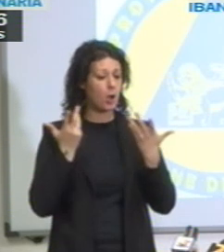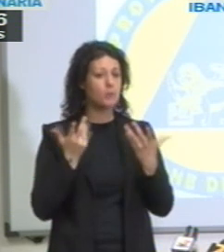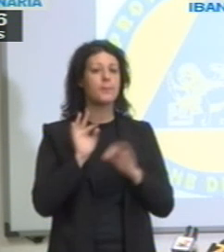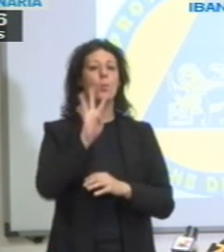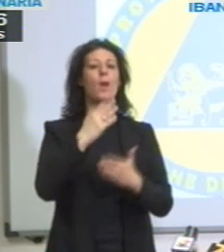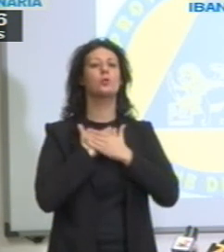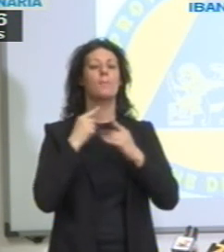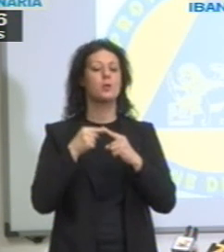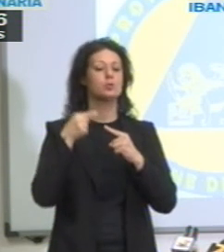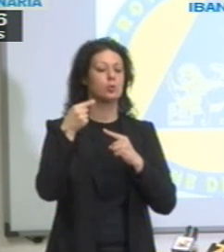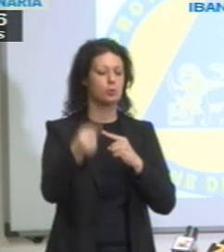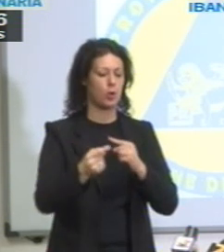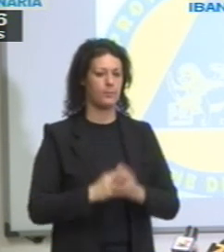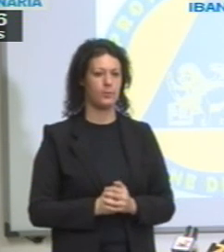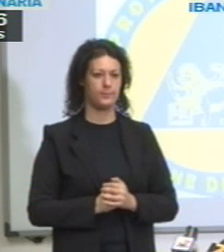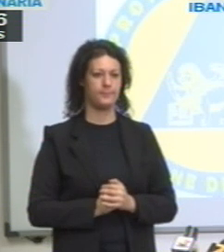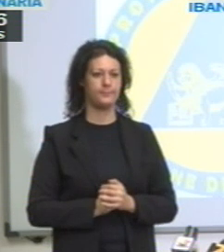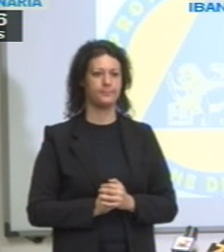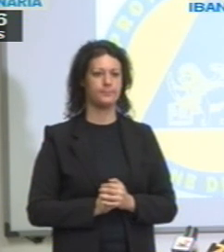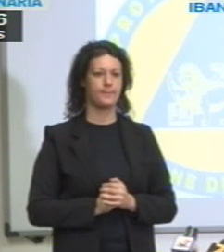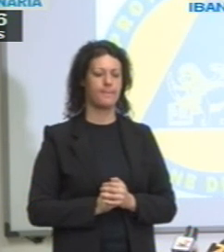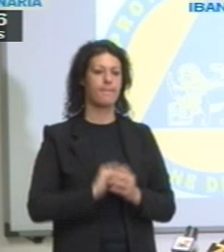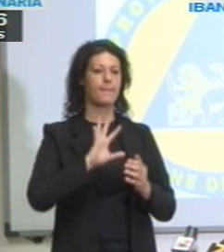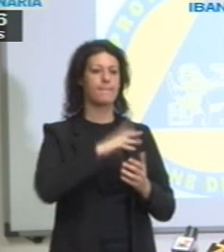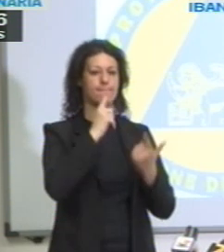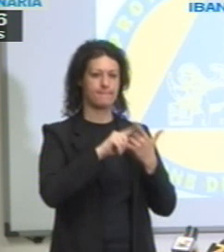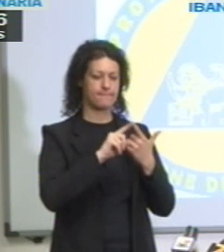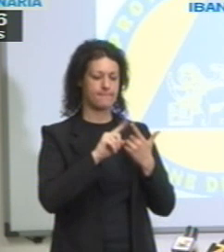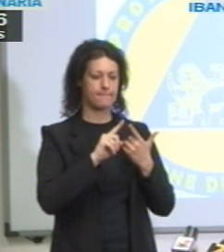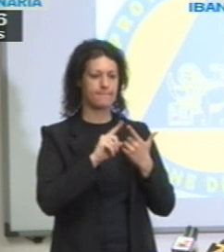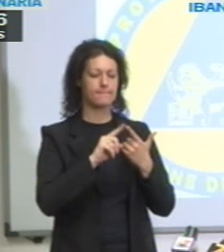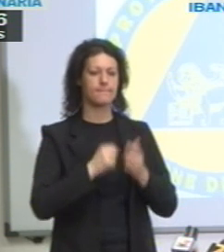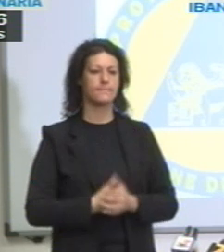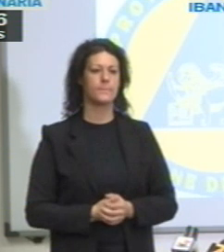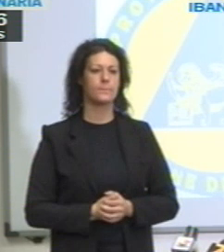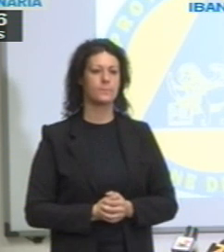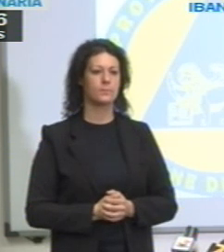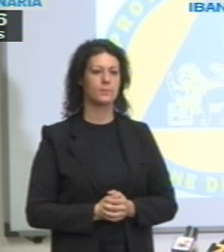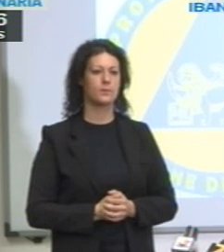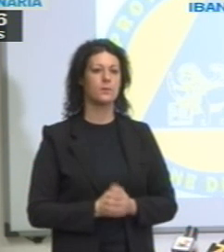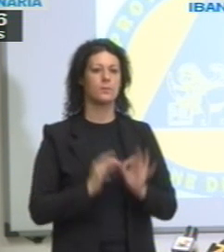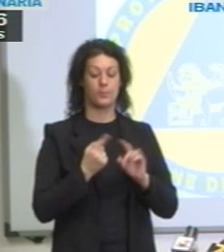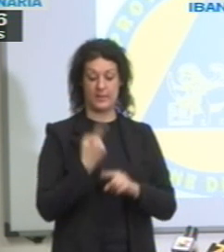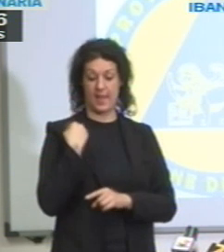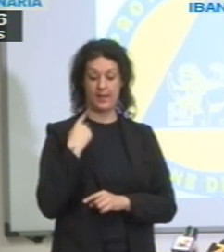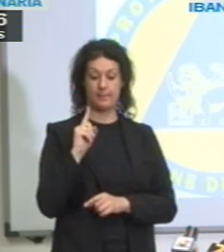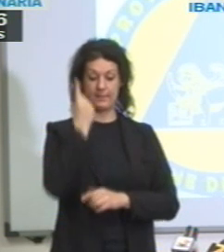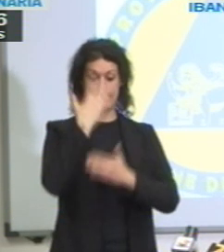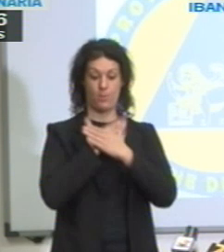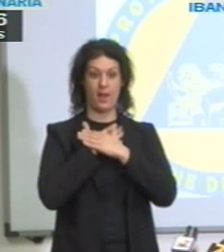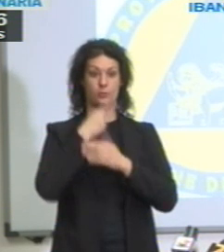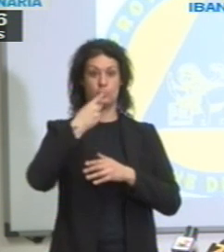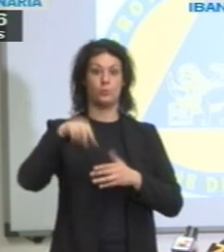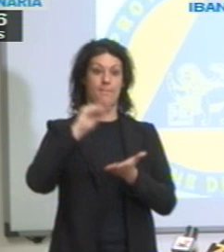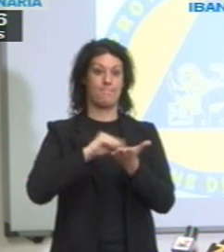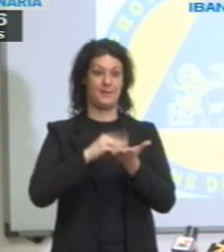4 maggio e poi da lunedì prossimo. Un'altra segnalazione che ci arriva ieri, 1 maggio, eravamo qui